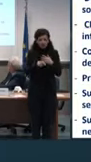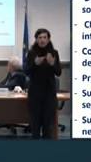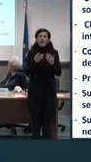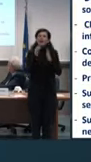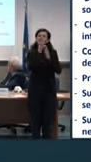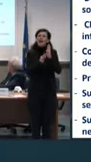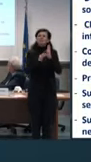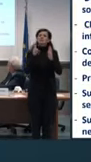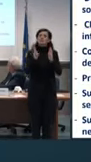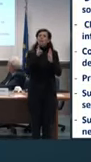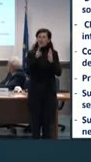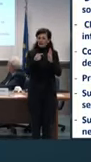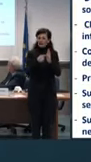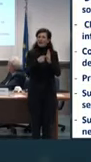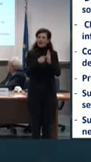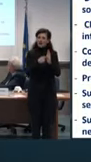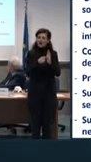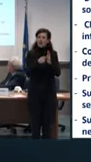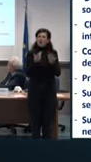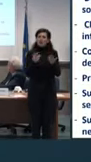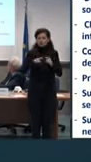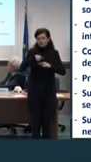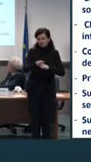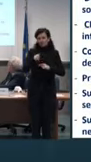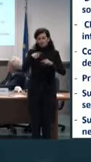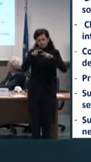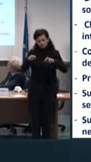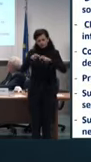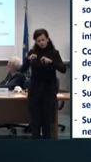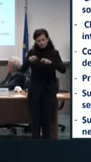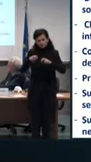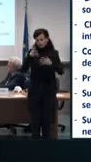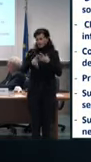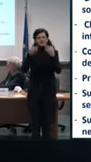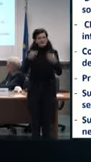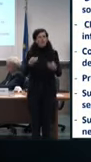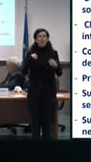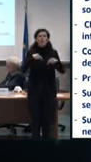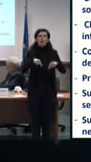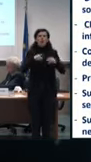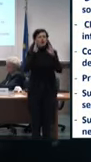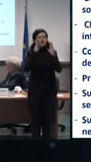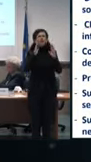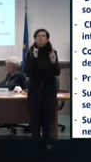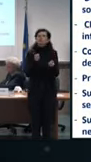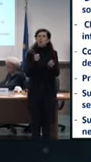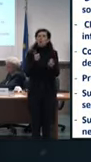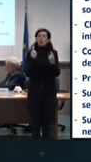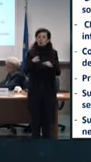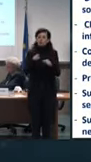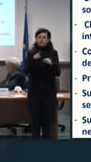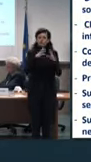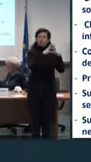mortalità progressivamente aggiorneremo puntualizza remo questo aspetto ma oggi la nostra attenzione era veramente nel porre attenzione a queste strutture